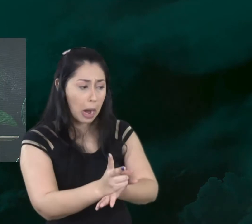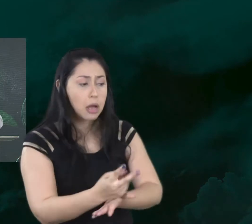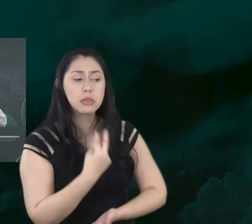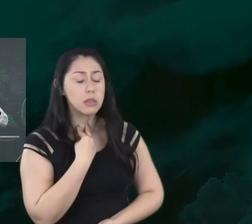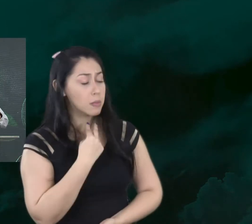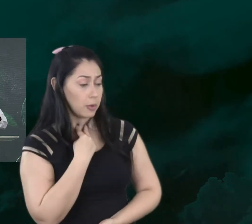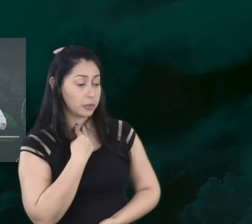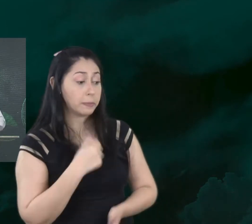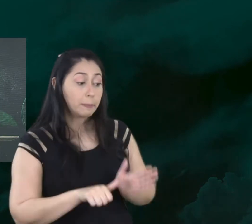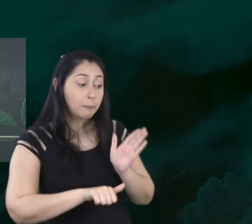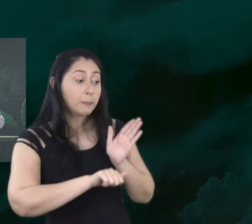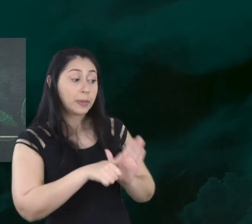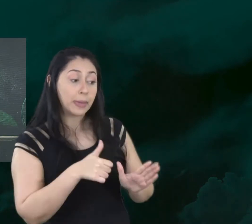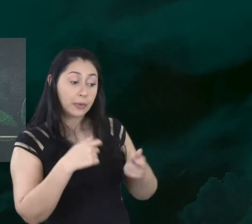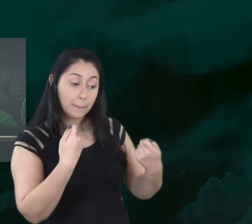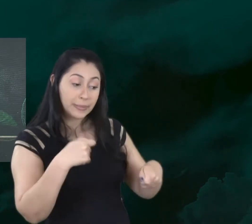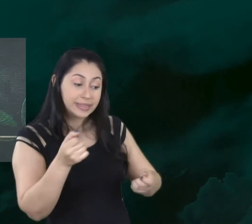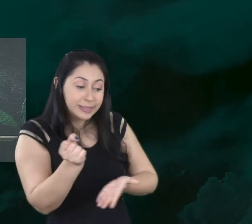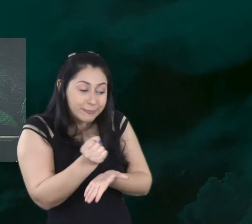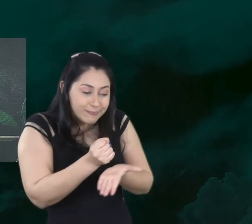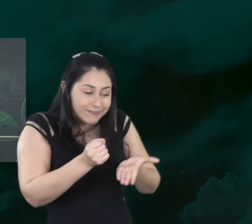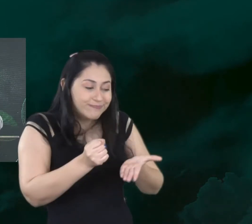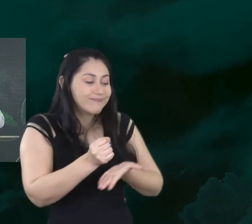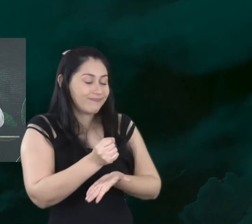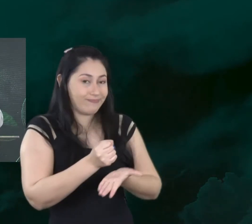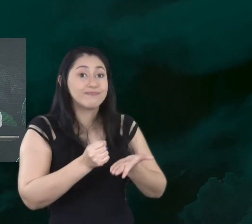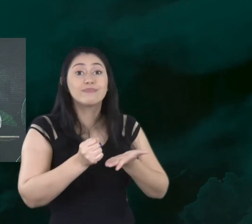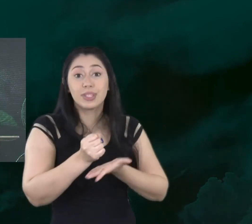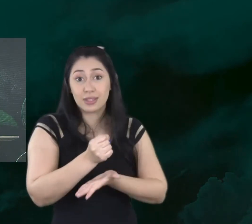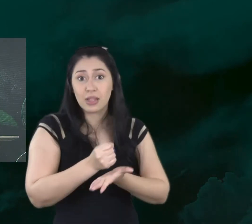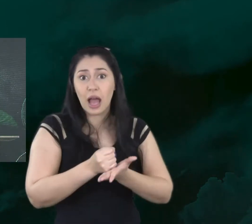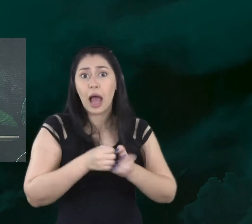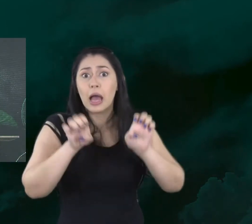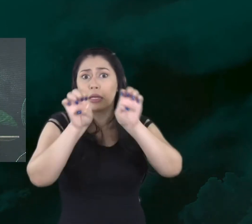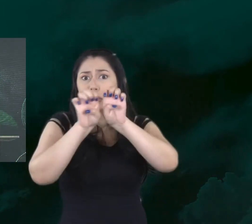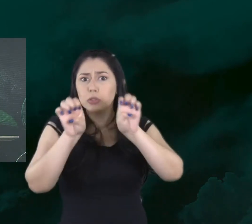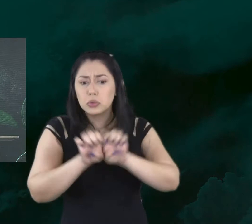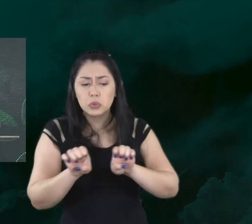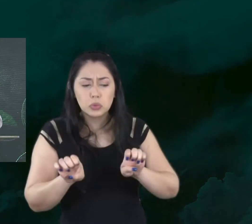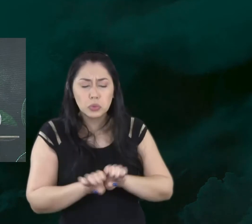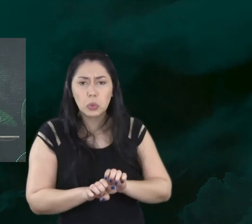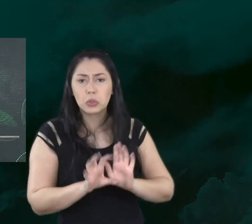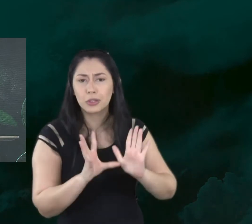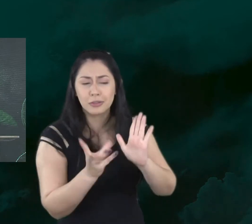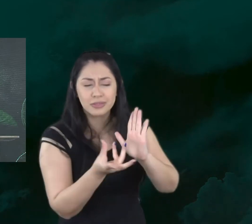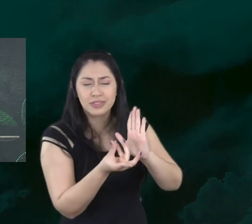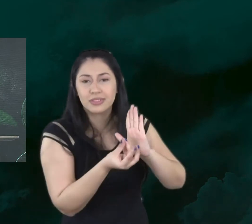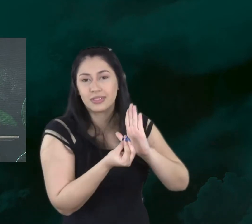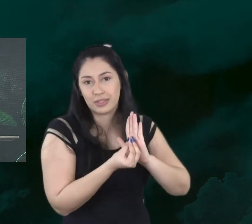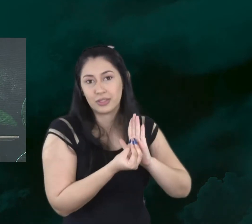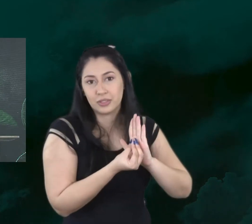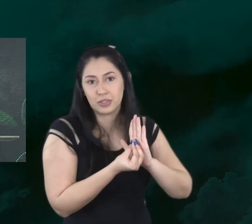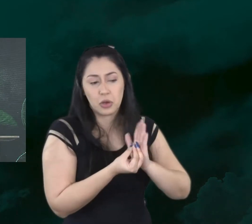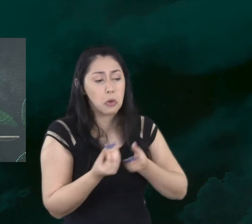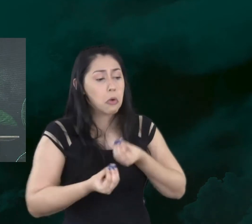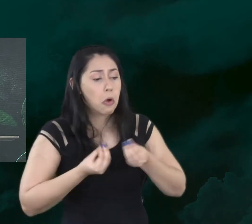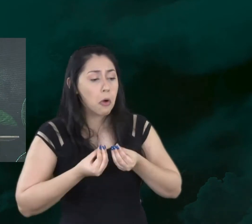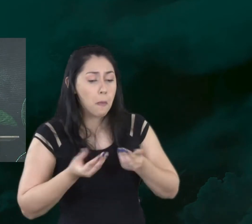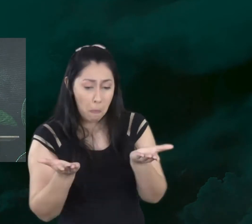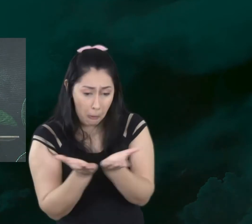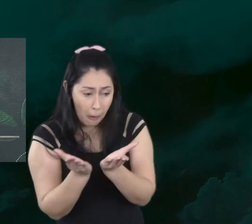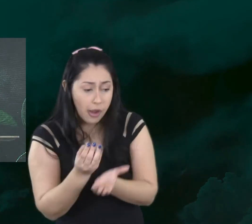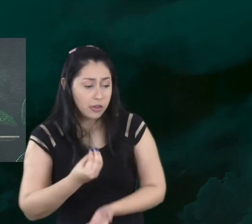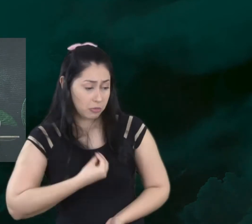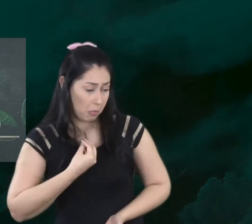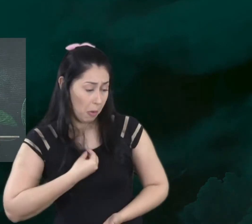se você não fundamentar bem os irmãos na estrutura da vida da igreja, na estrutura da vida cristã.